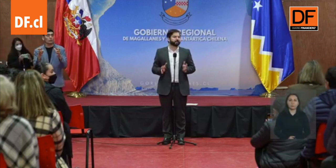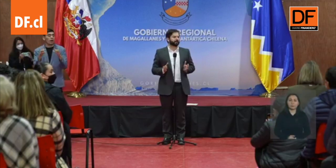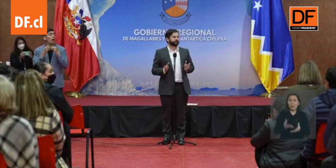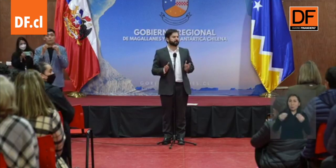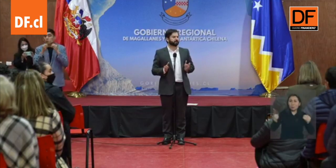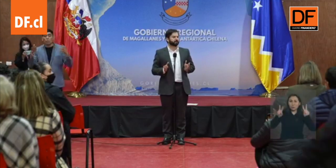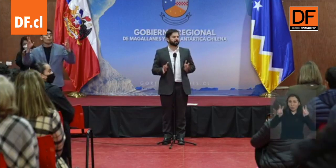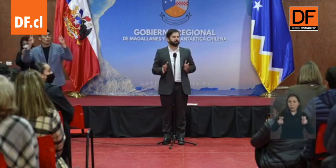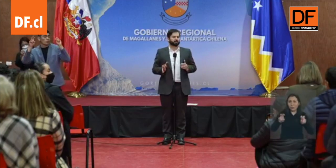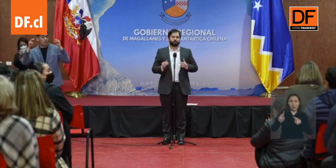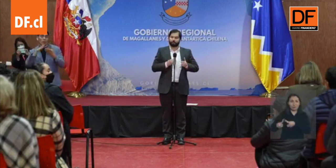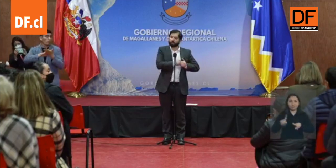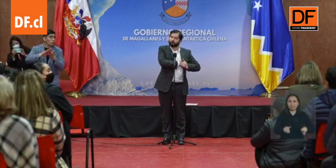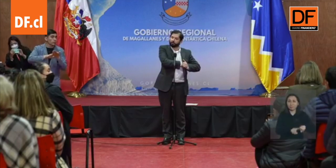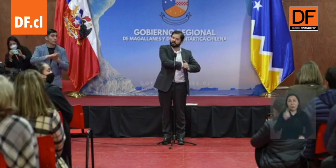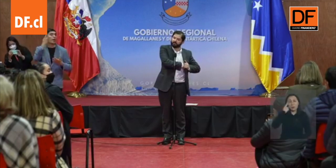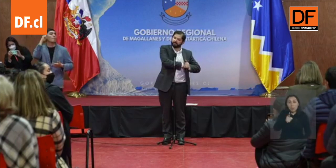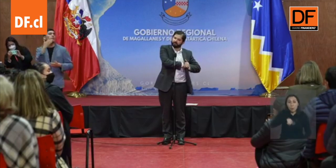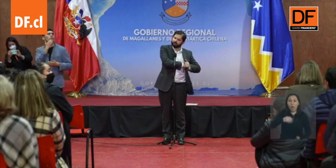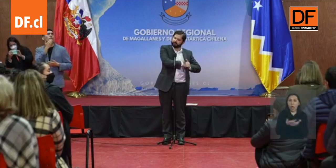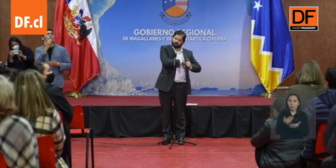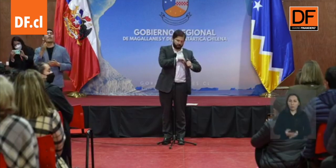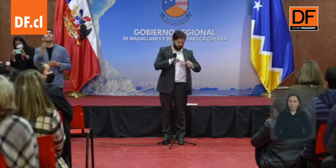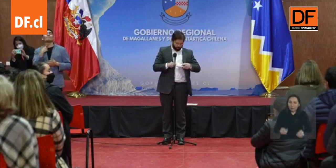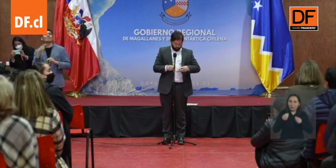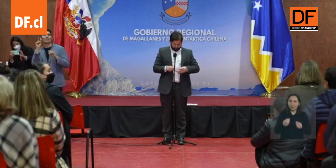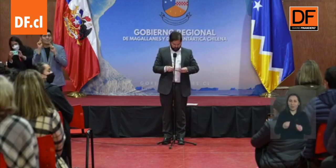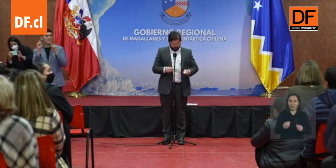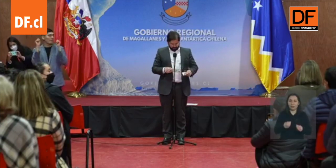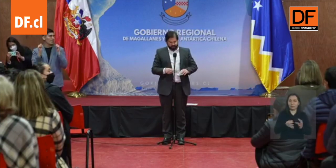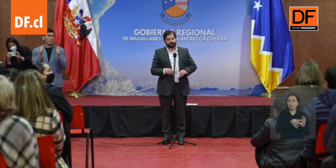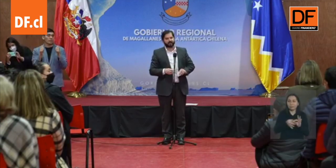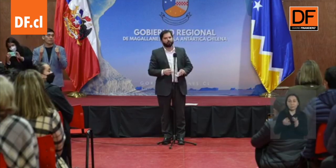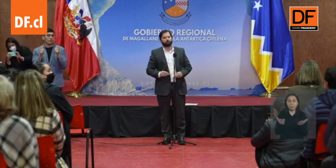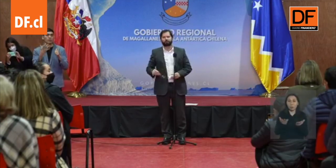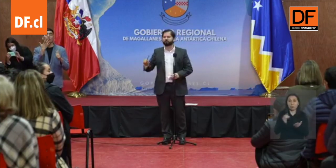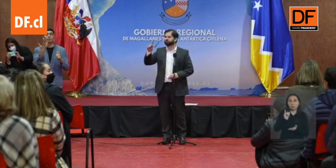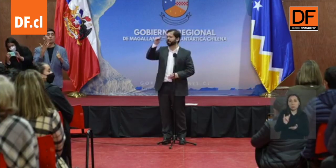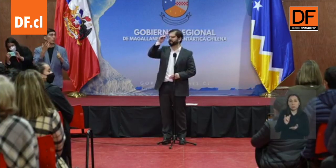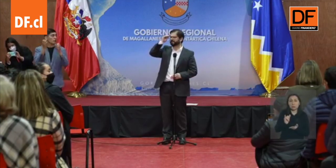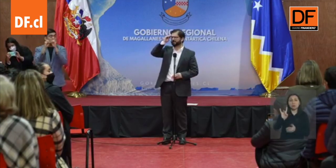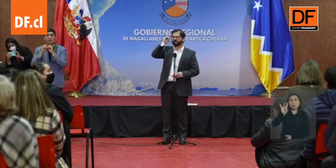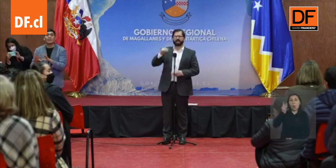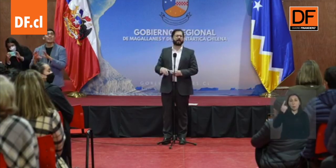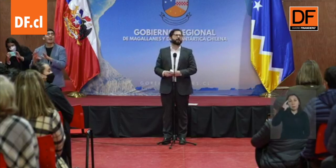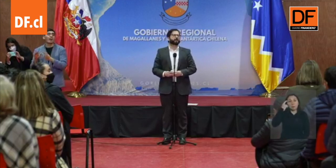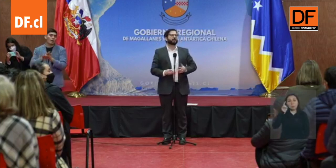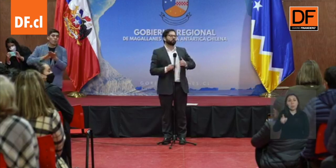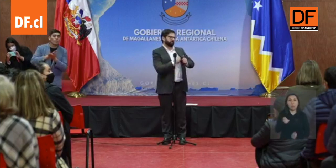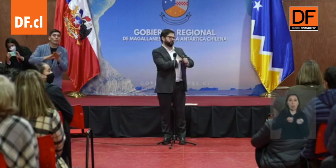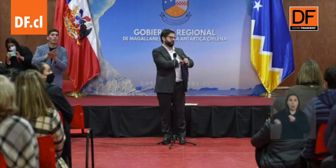muchas materias, pero tenemos que aprovecharlas bien, porque si dejamos solamente